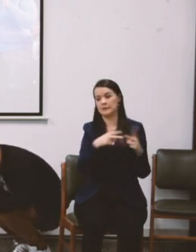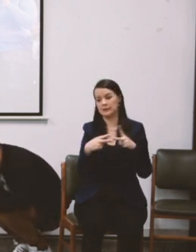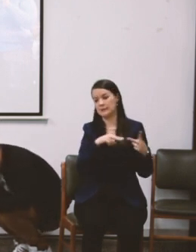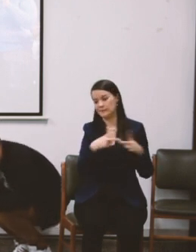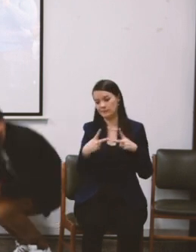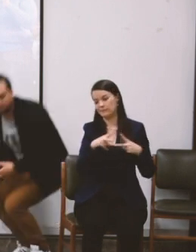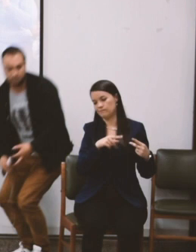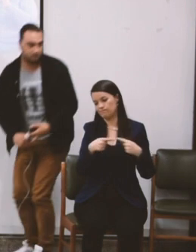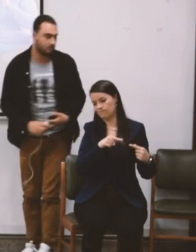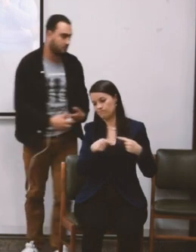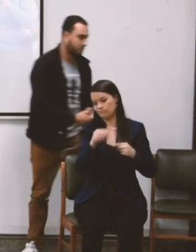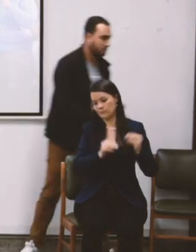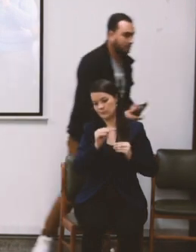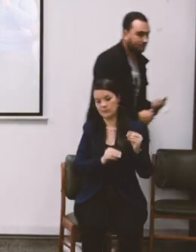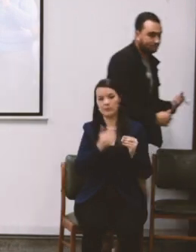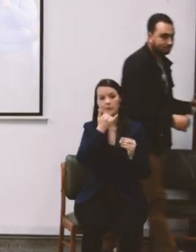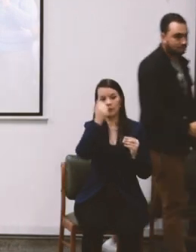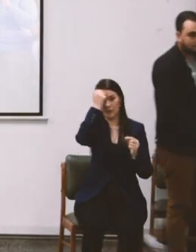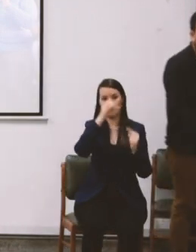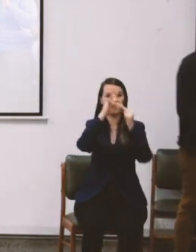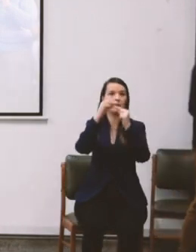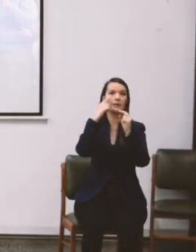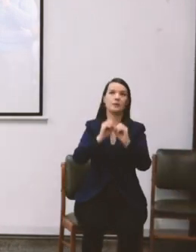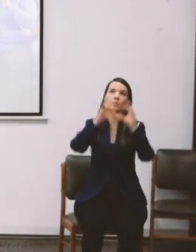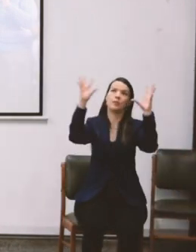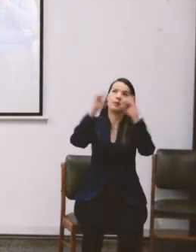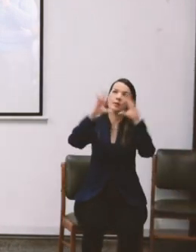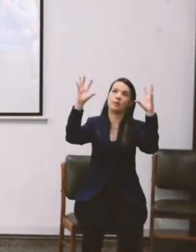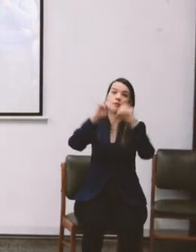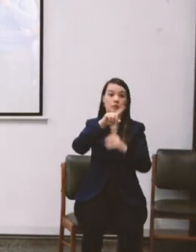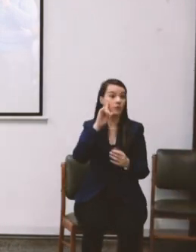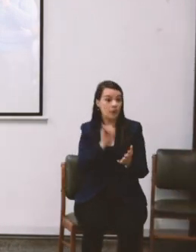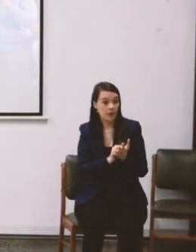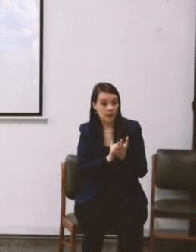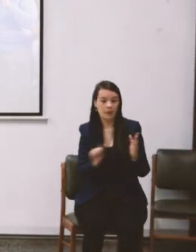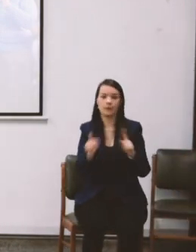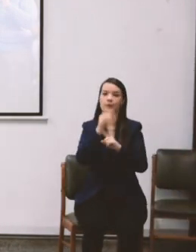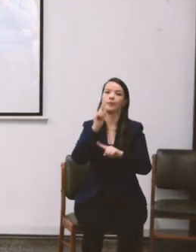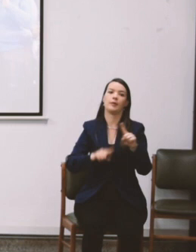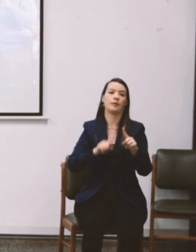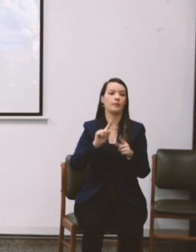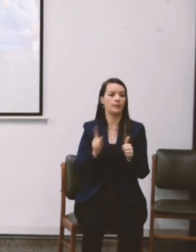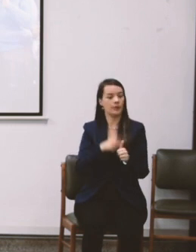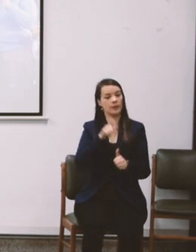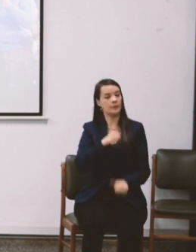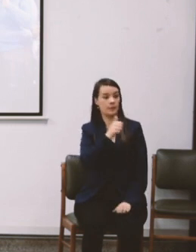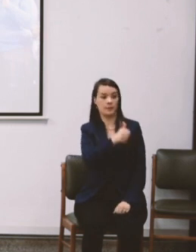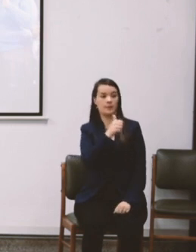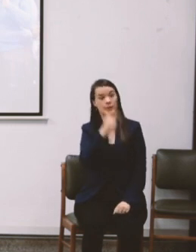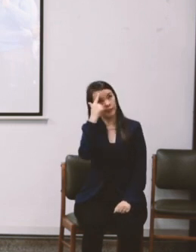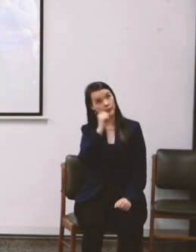con eso, porque siempre la educación especial era un tema de utopía. Es que si no crees no se logra, es que primero te tienes que convencer tú